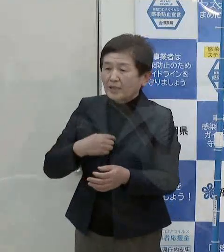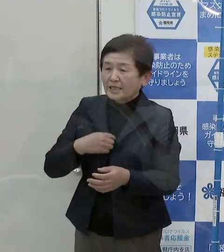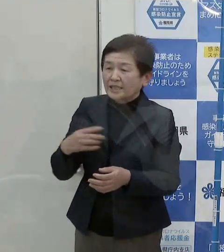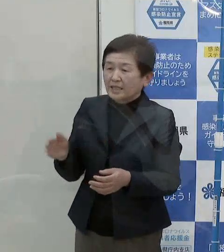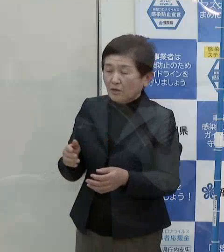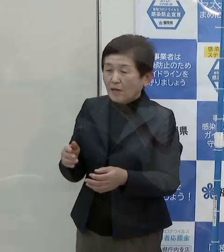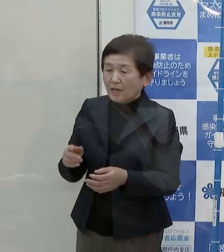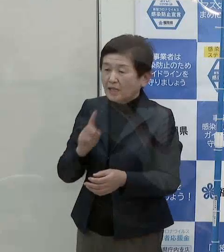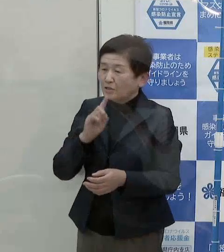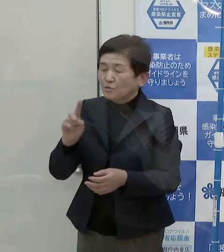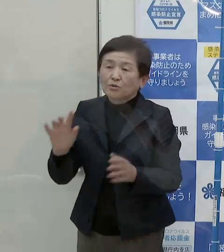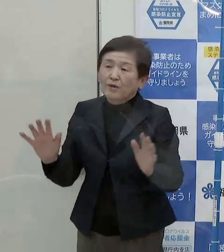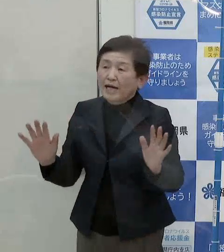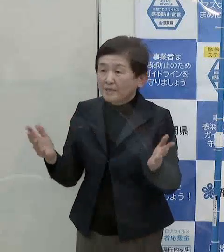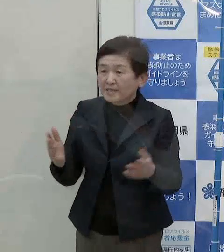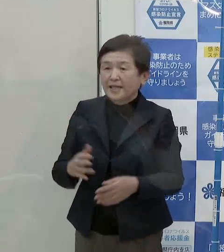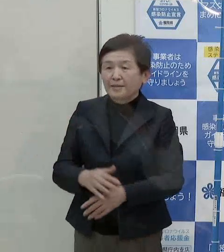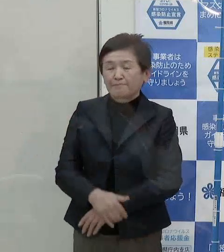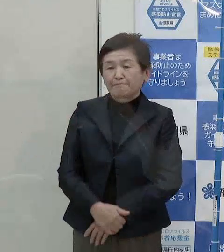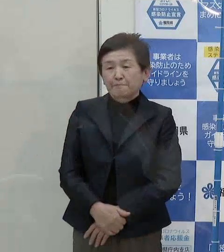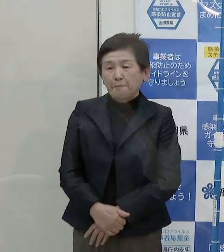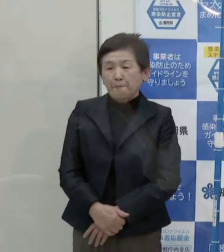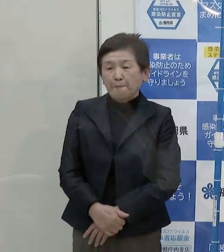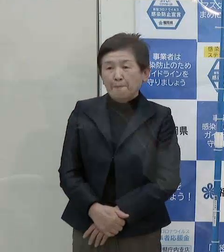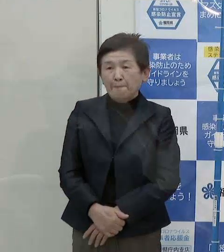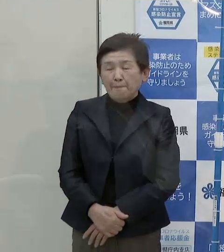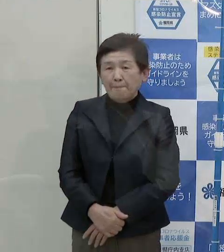から申し上げることはありません。